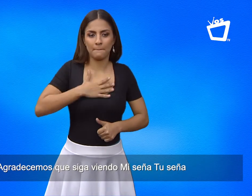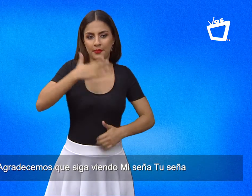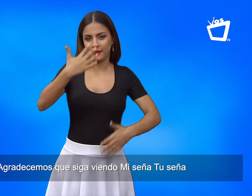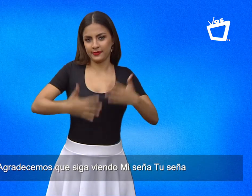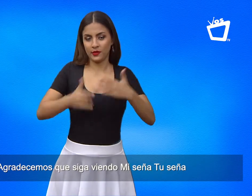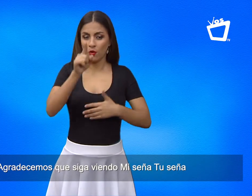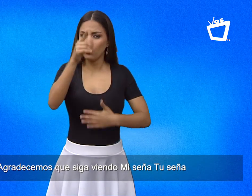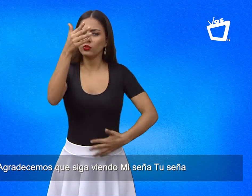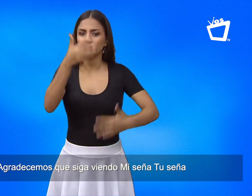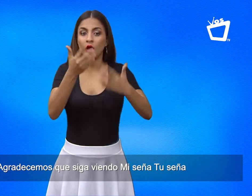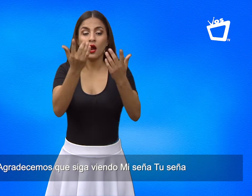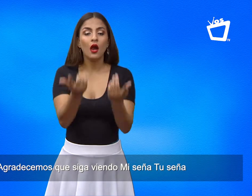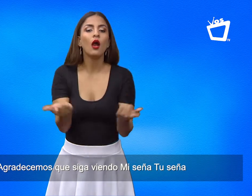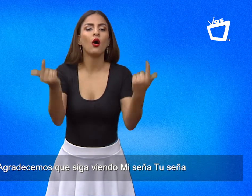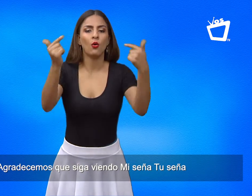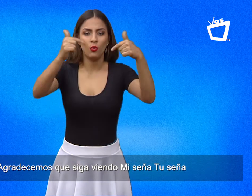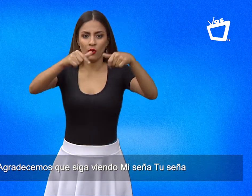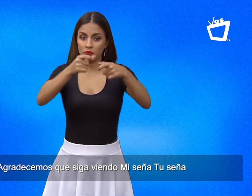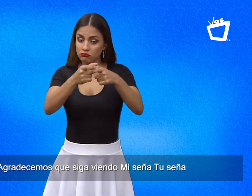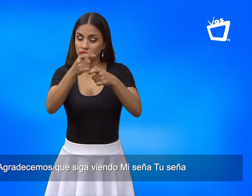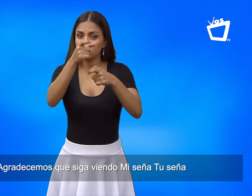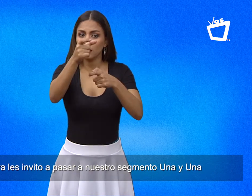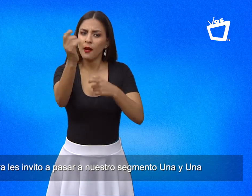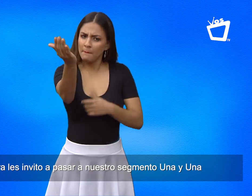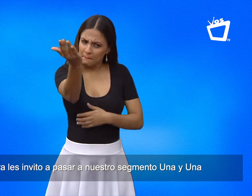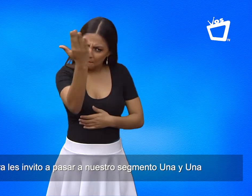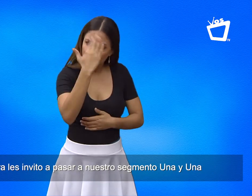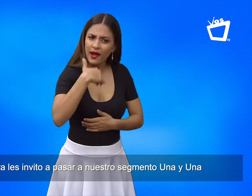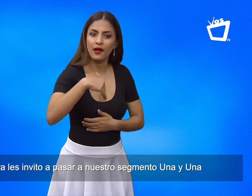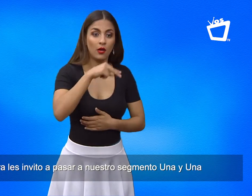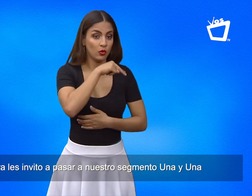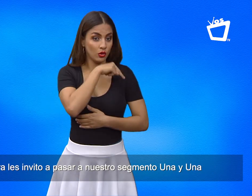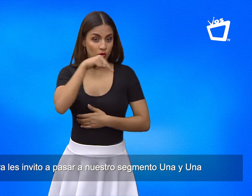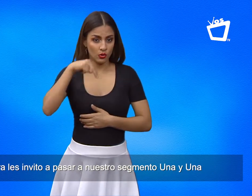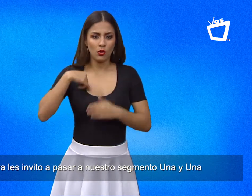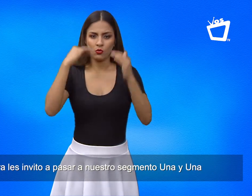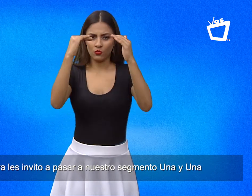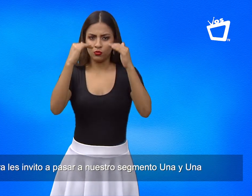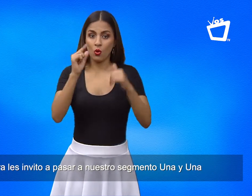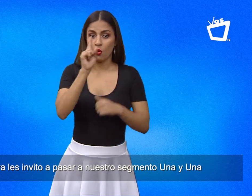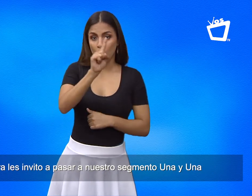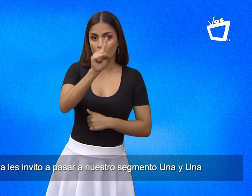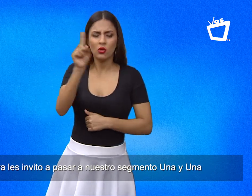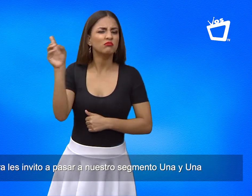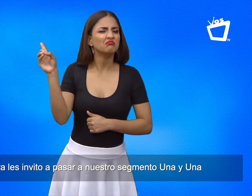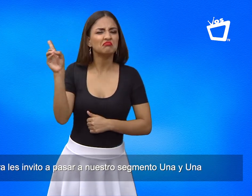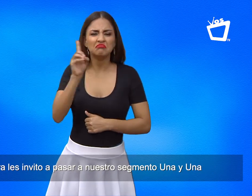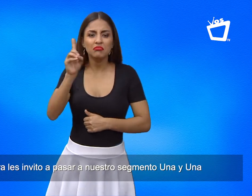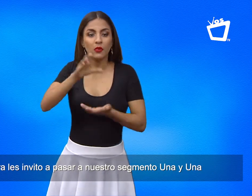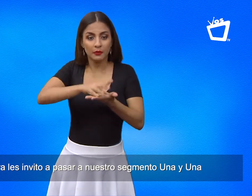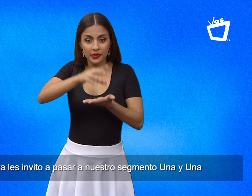Agradecemos que siga viendo Mi Seña, Tu Seña. Ahora les invito a pasar a nuestro segmento Una